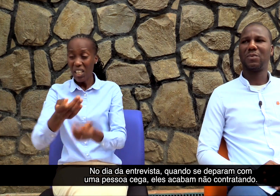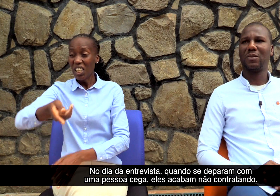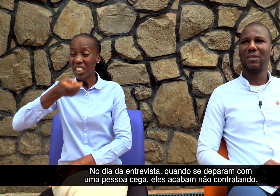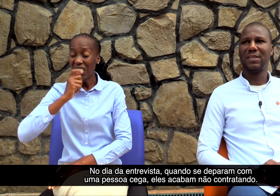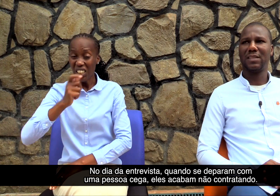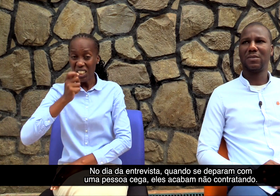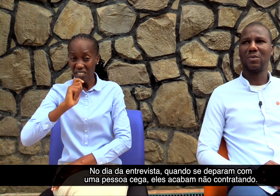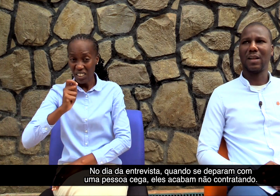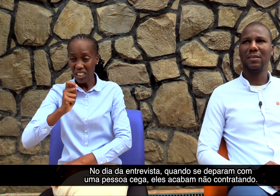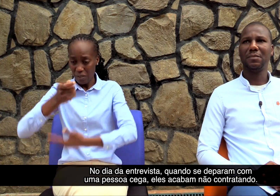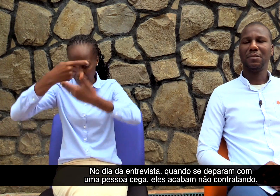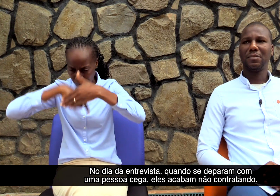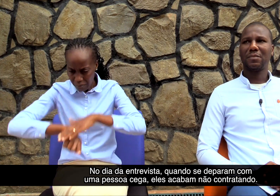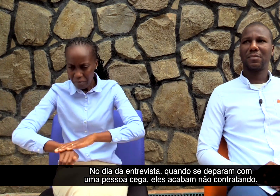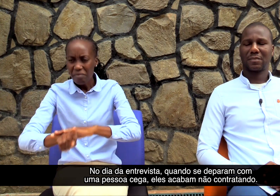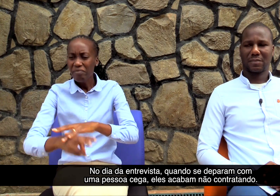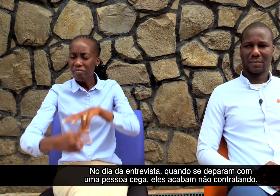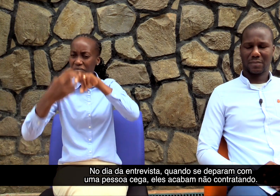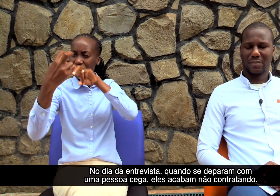é uma pessoa com deficiência visual,